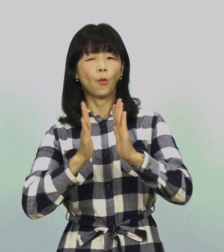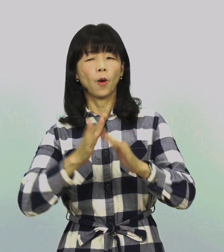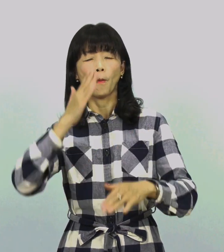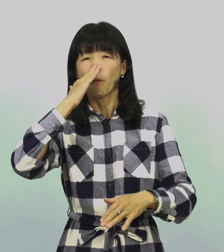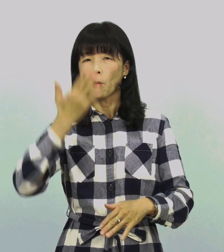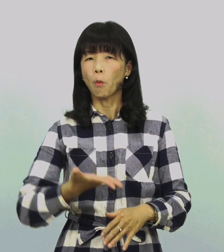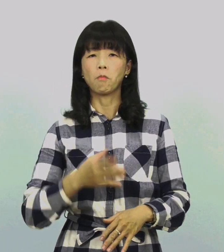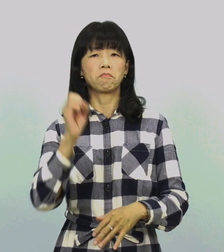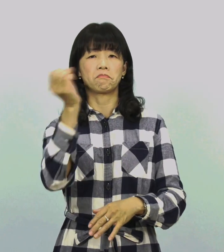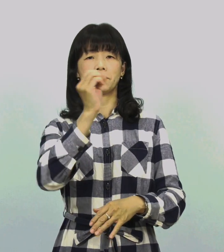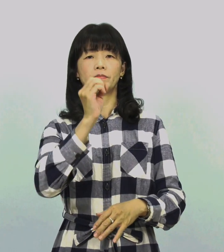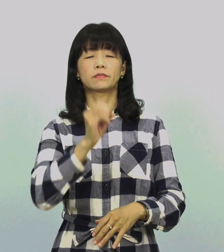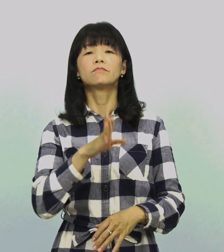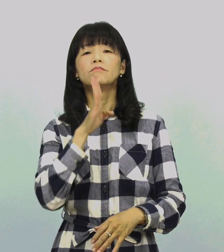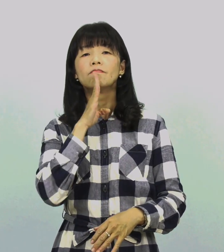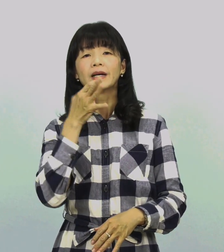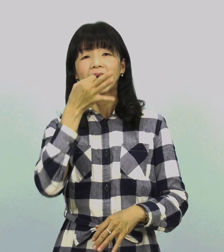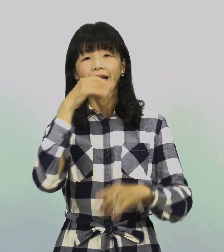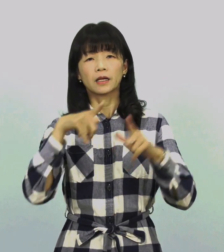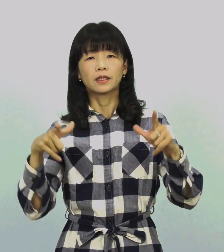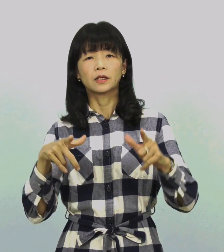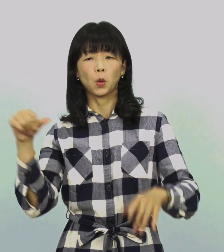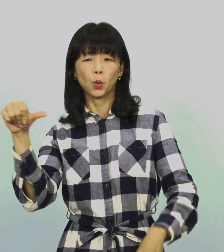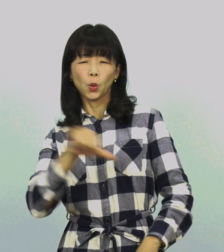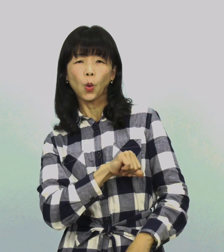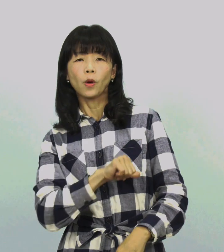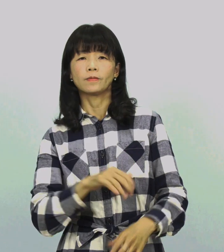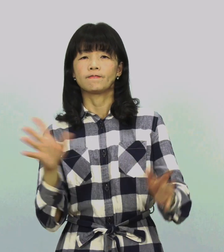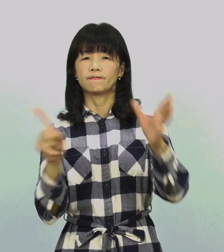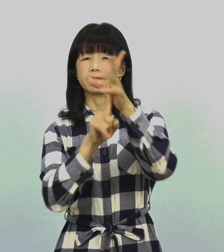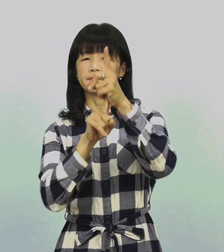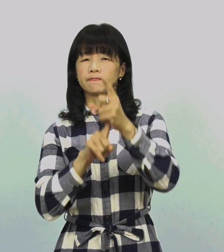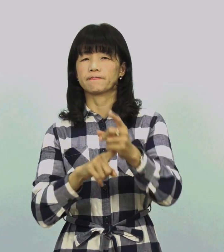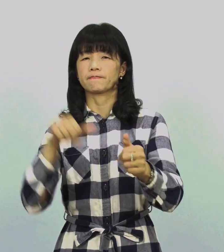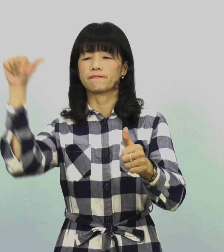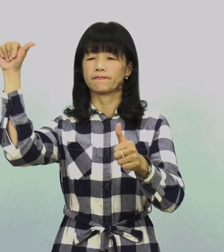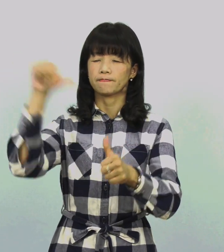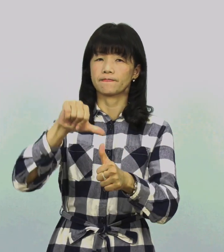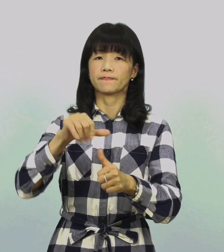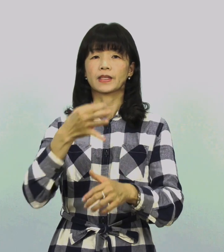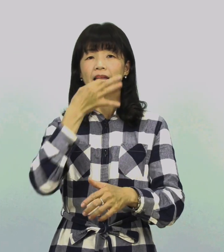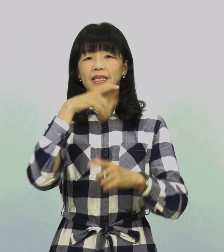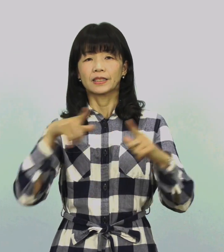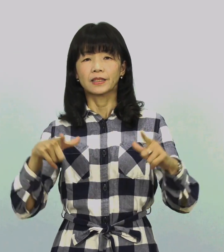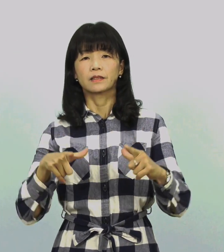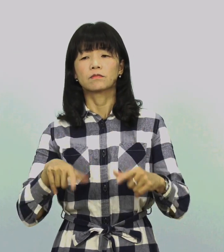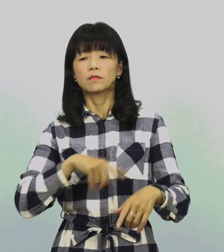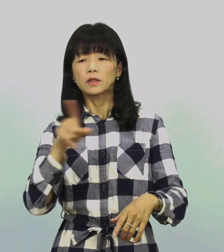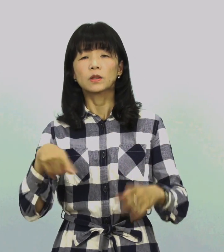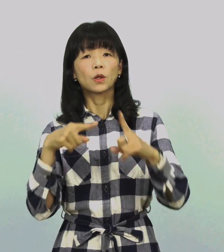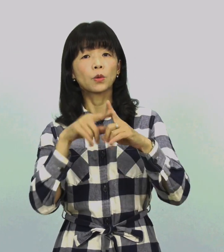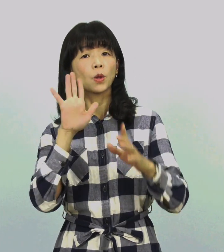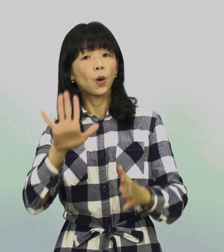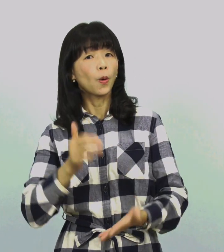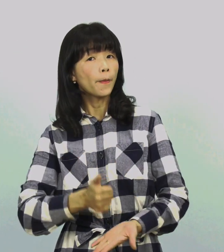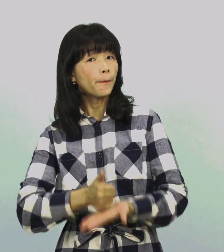破。但因着犹大的罪恶，神要刑罚犹大，即便仍然有敬拜有献